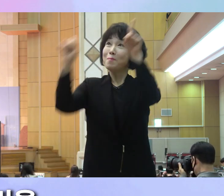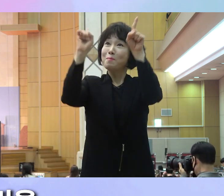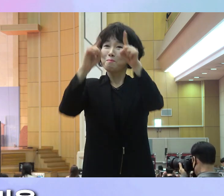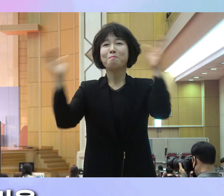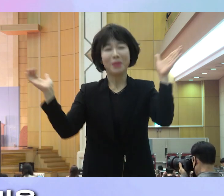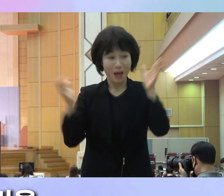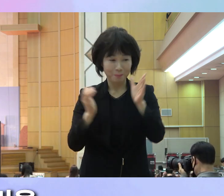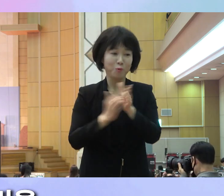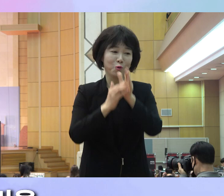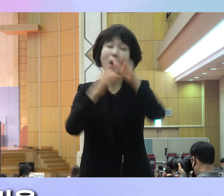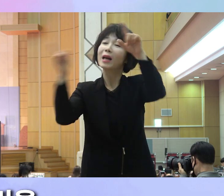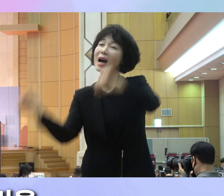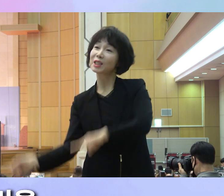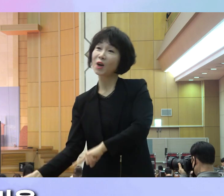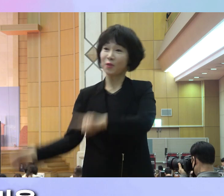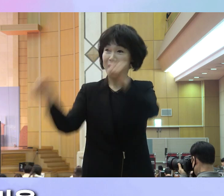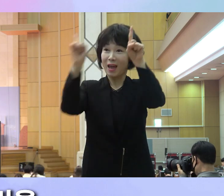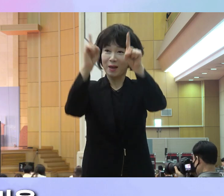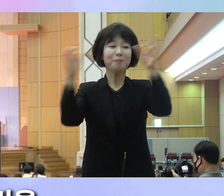부활하셨네,